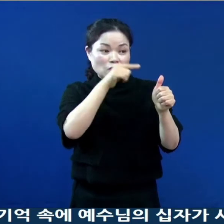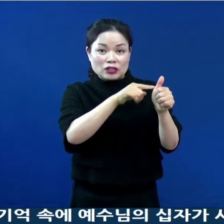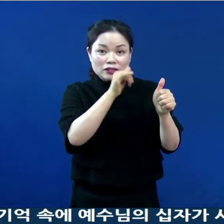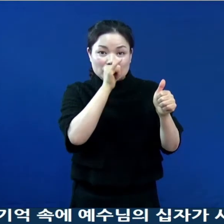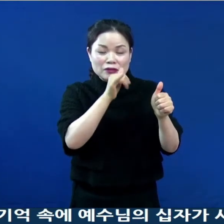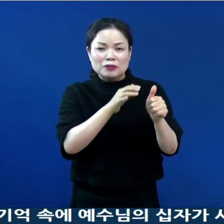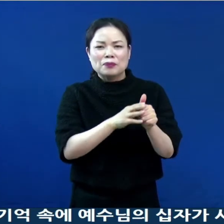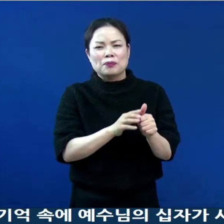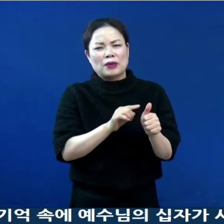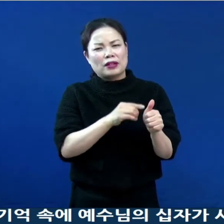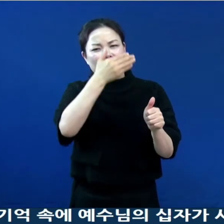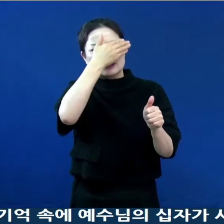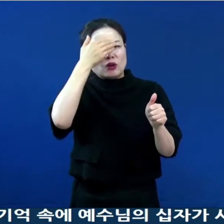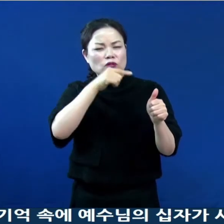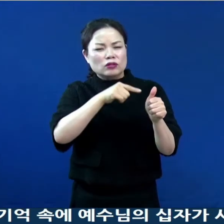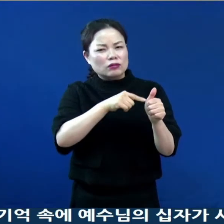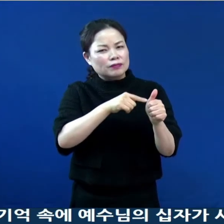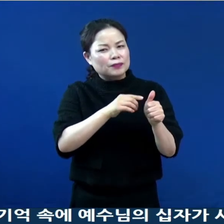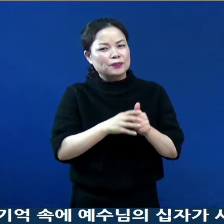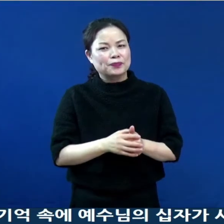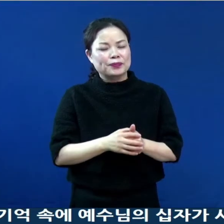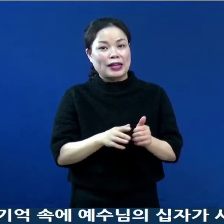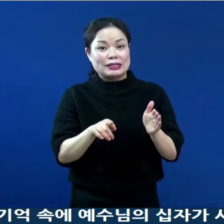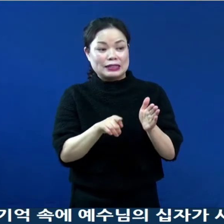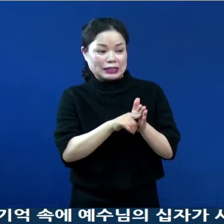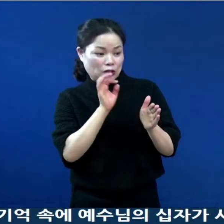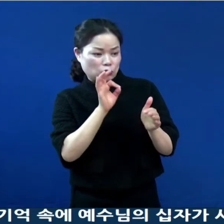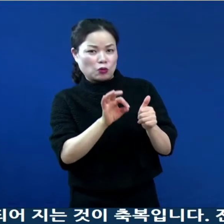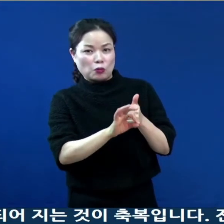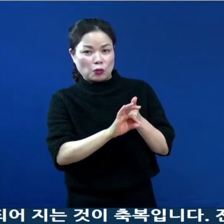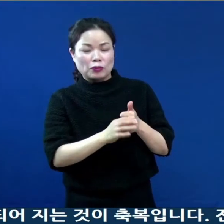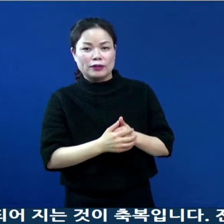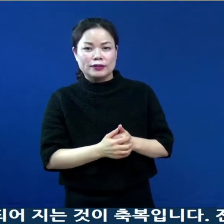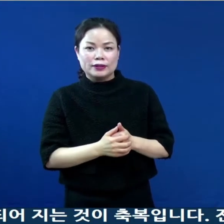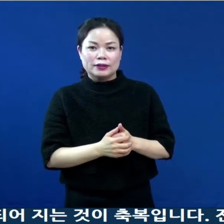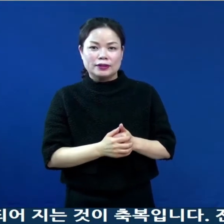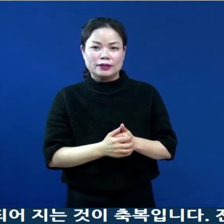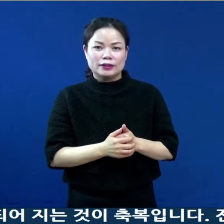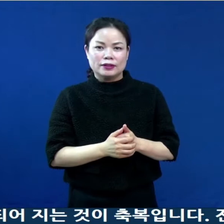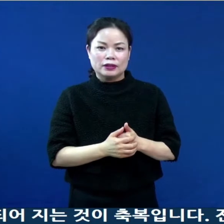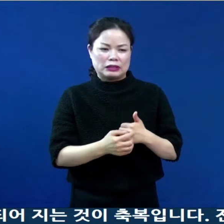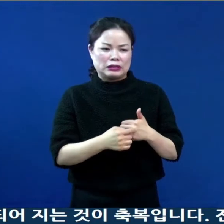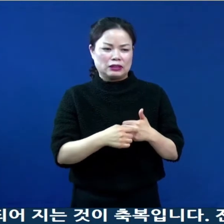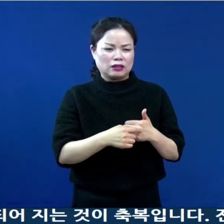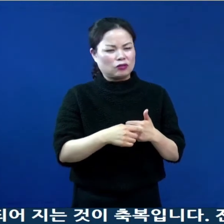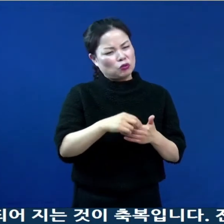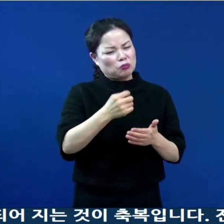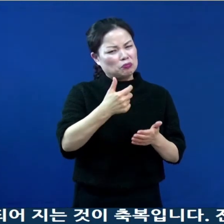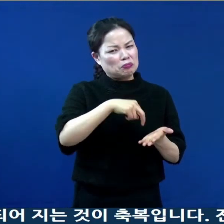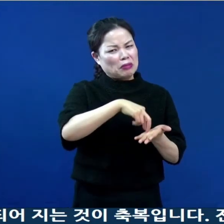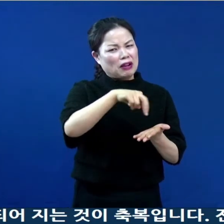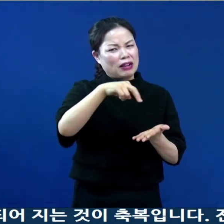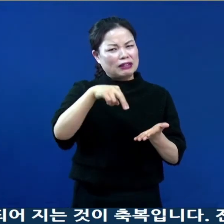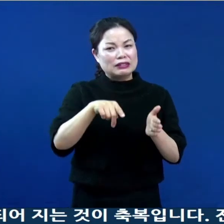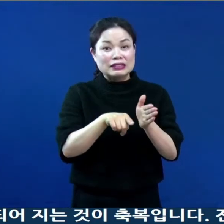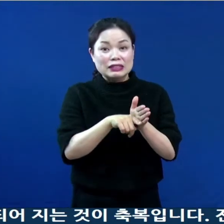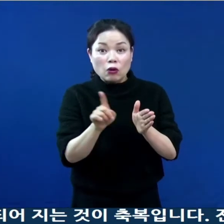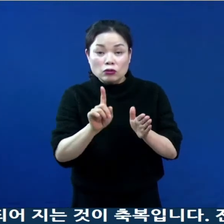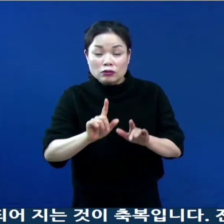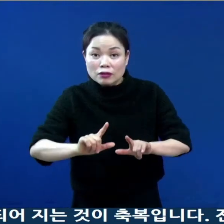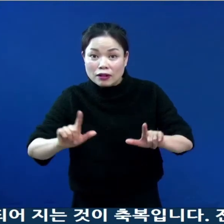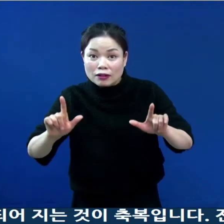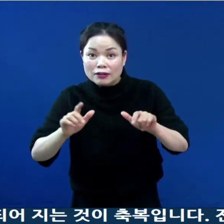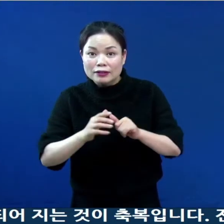청년이 좀 신앙적으로 보면 이제 이렇게 겉도는 신앙을 갖고 있는데 어느